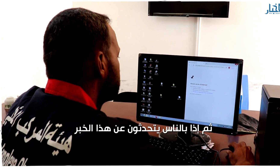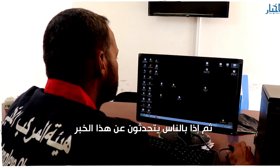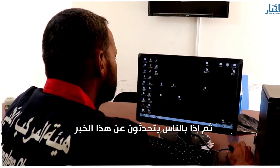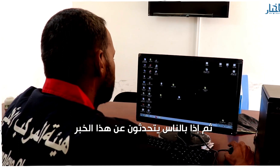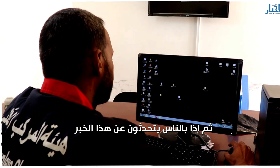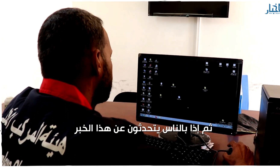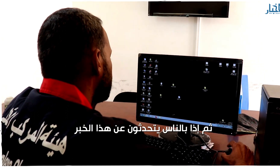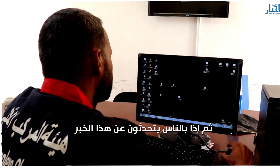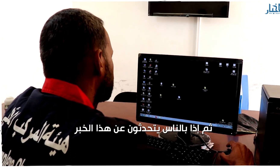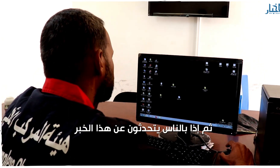يرد هو خارج